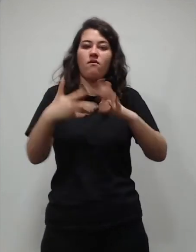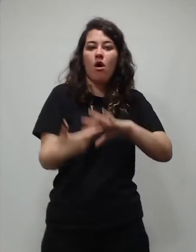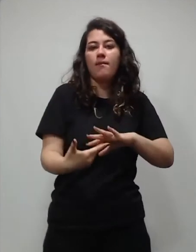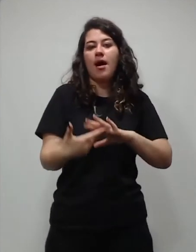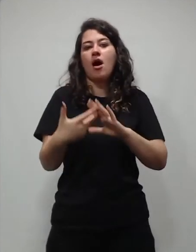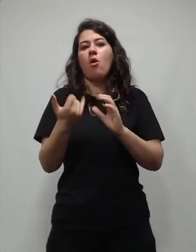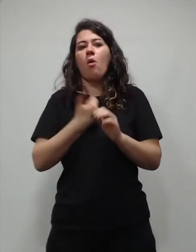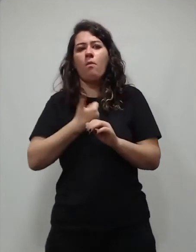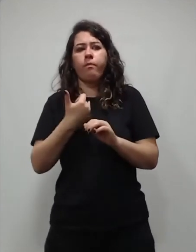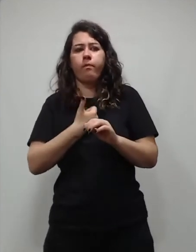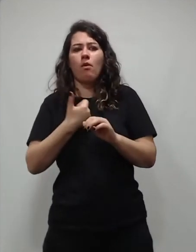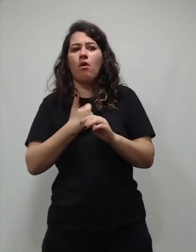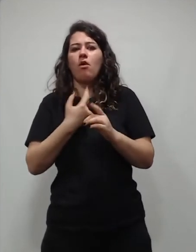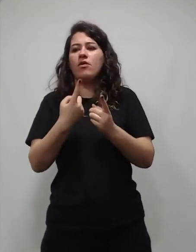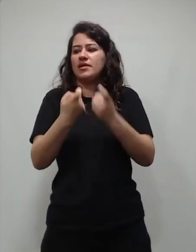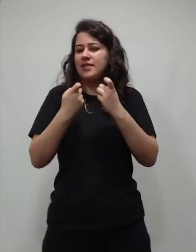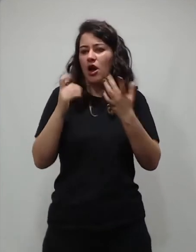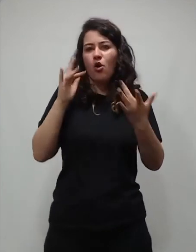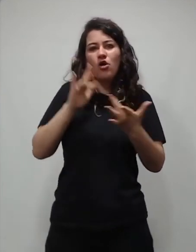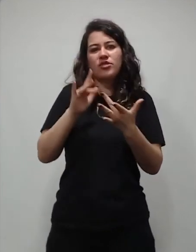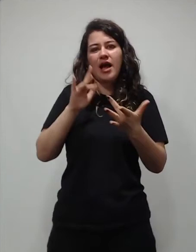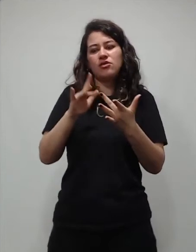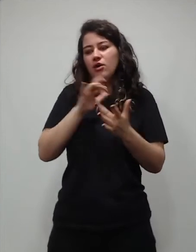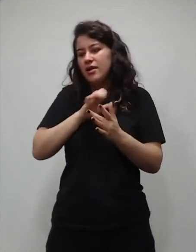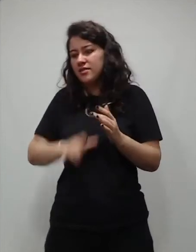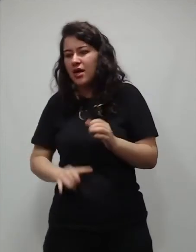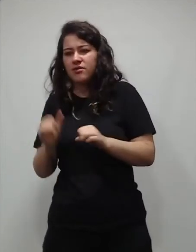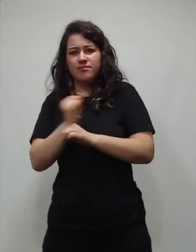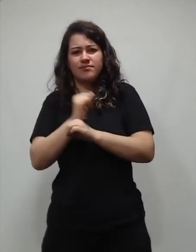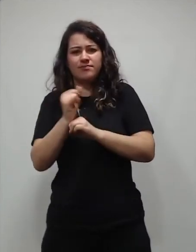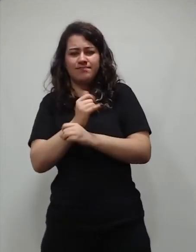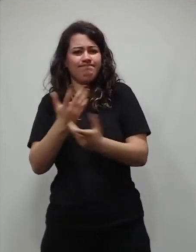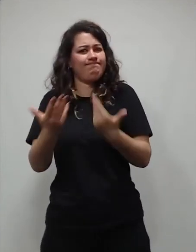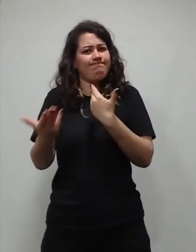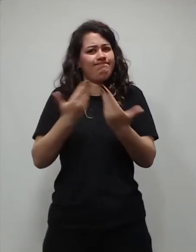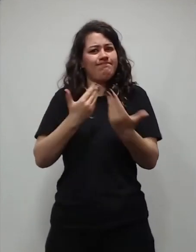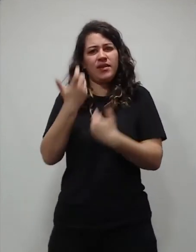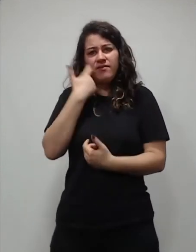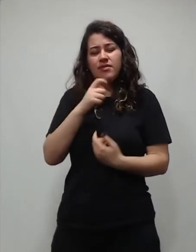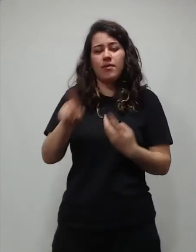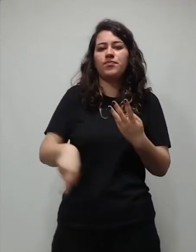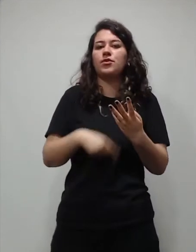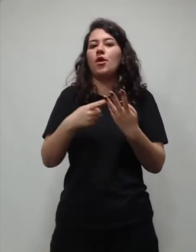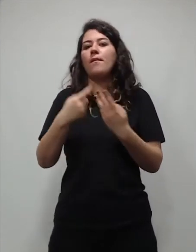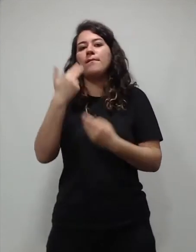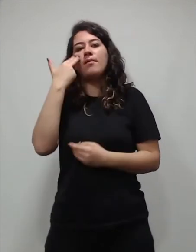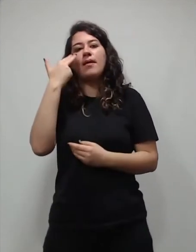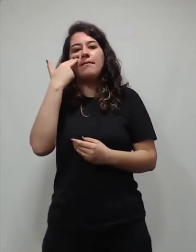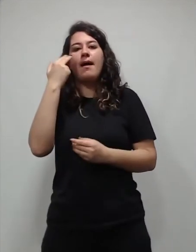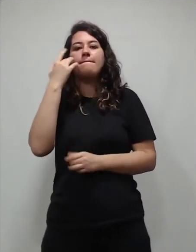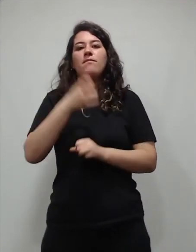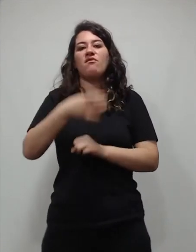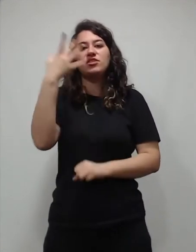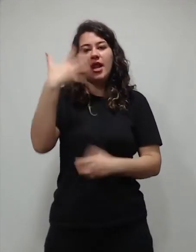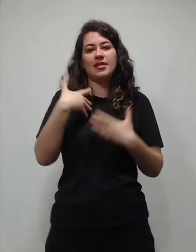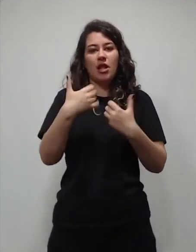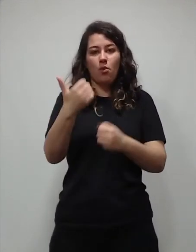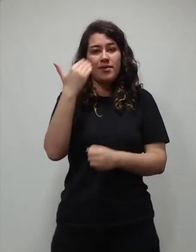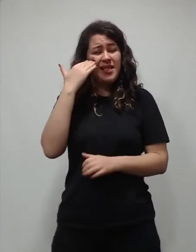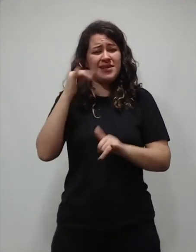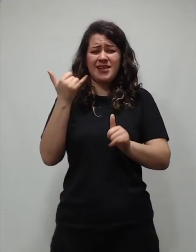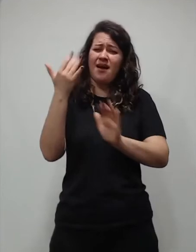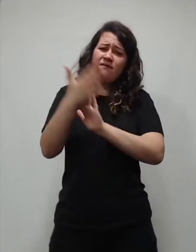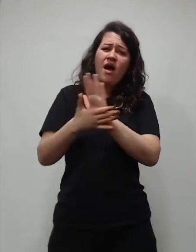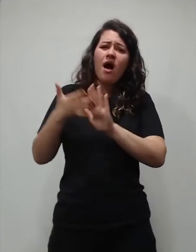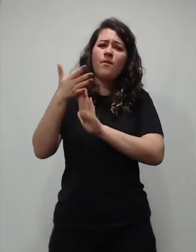la institucionalidad dialoga con ellos en forma muy contradictoria. Tensiones de los profesionales de salud mental, esto lo hemos